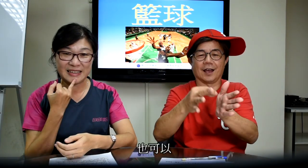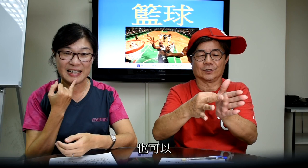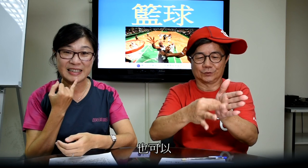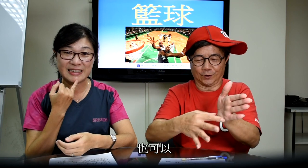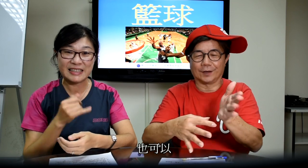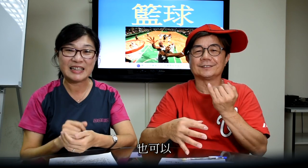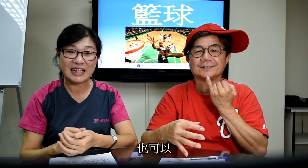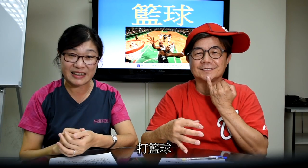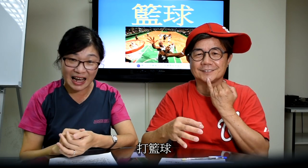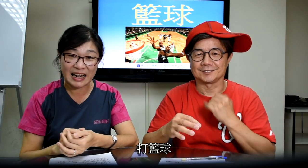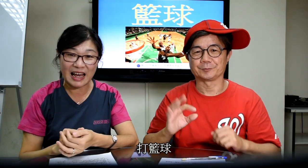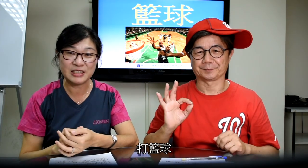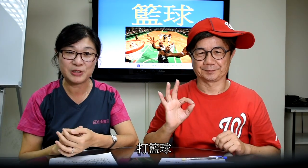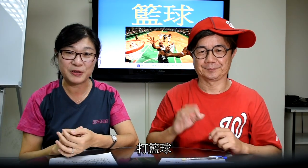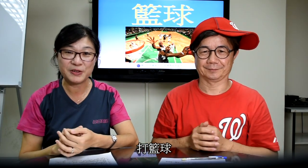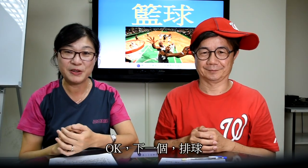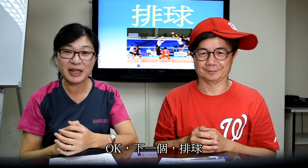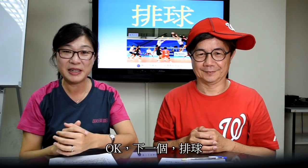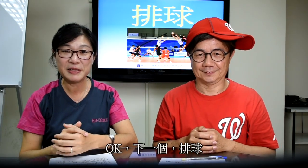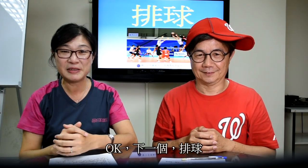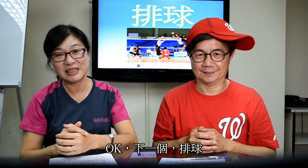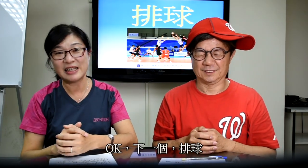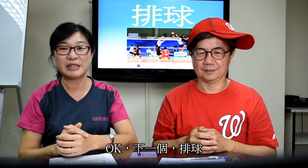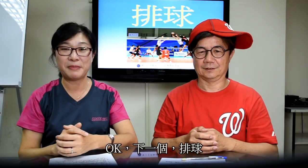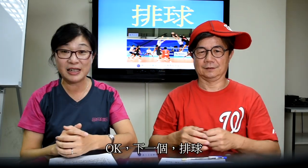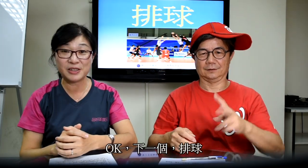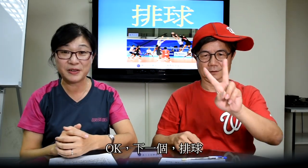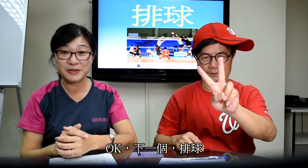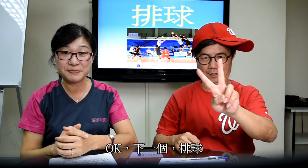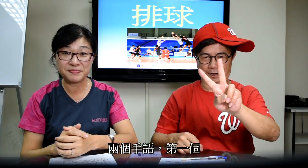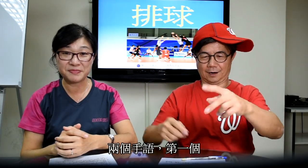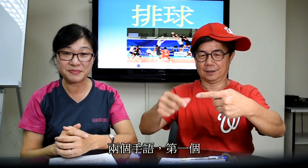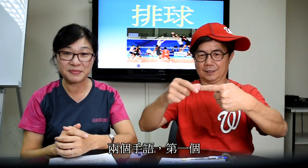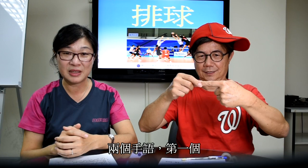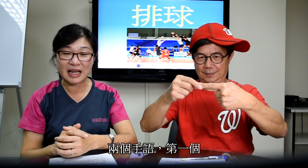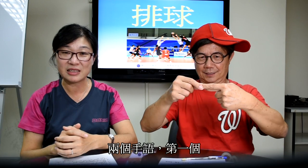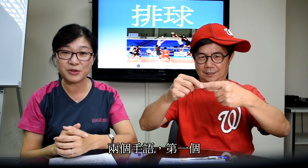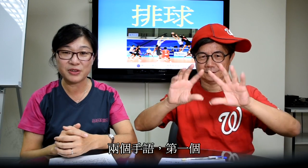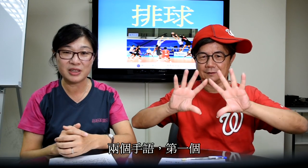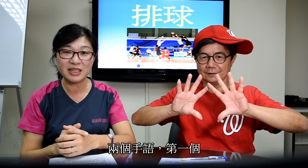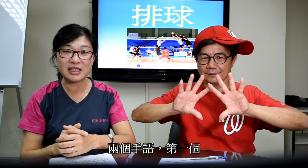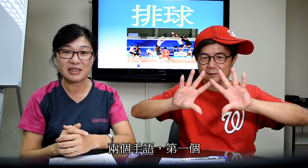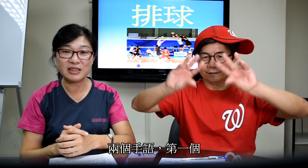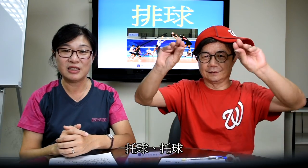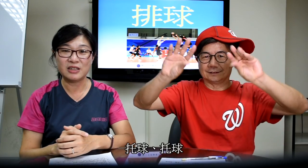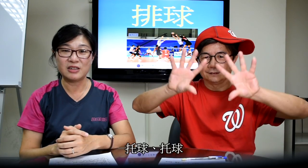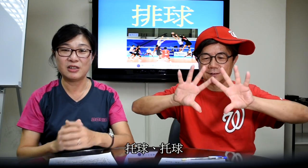也可以打篮球。OK， 下一个排球，两个手语，第一个